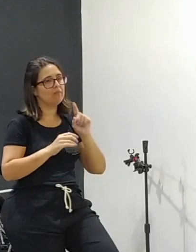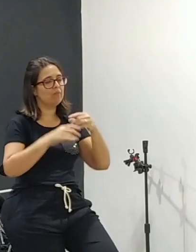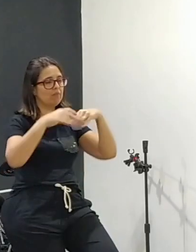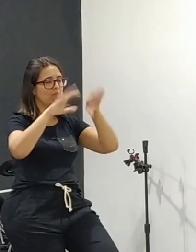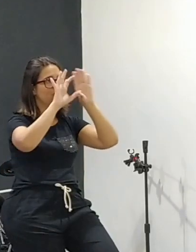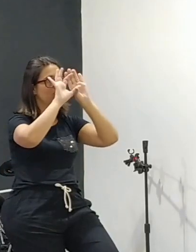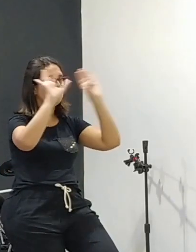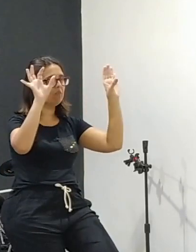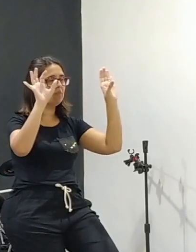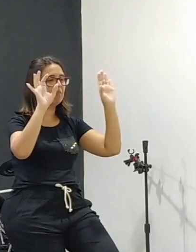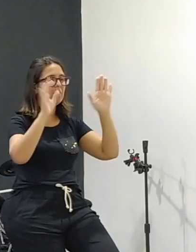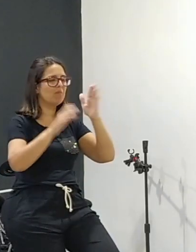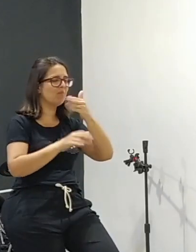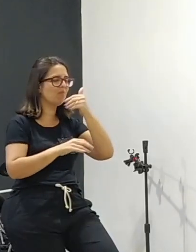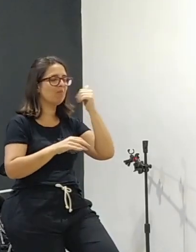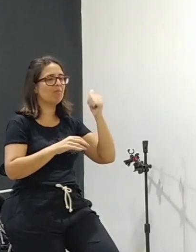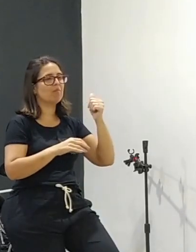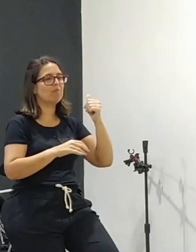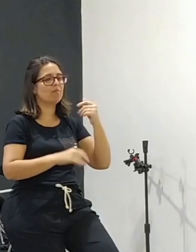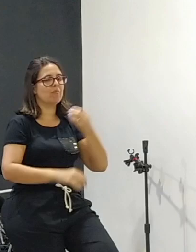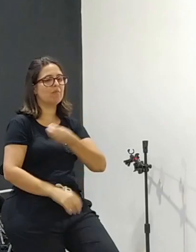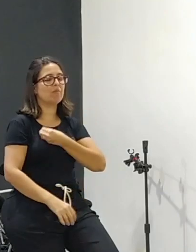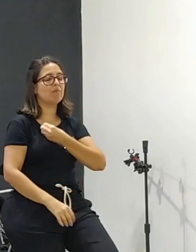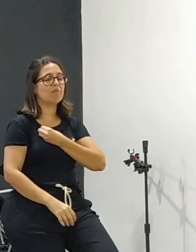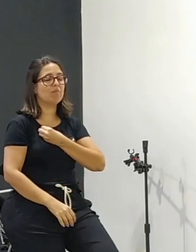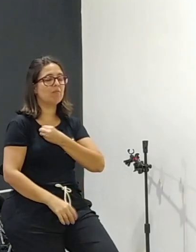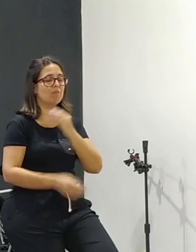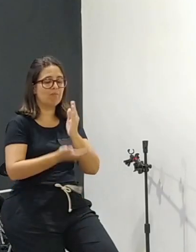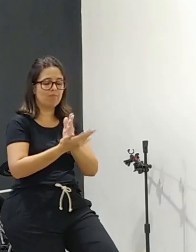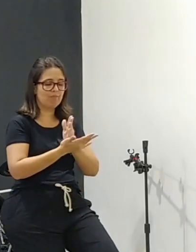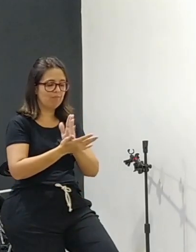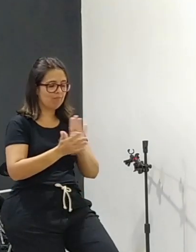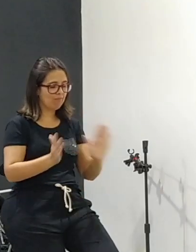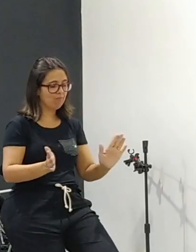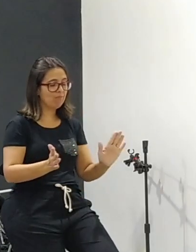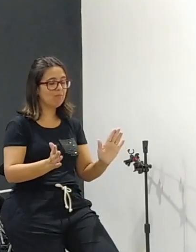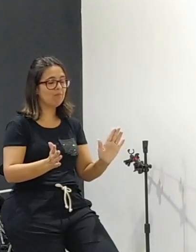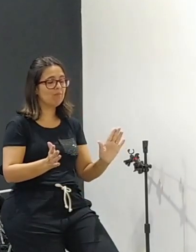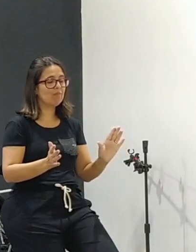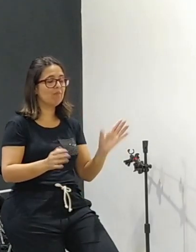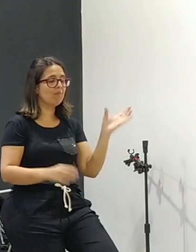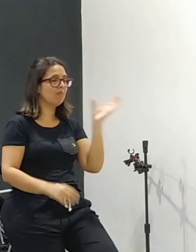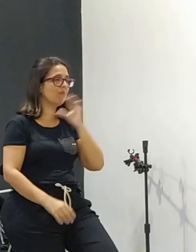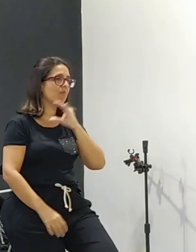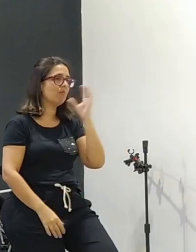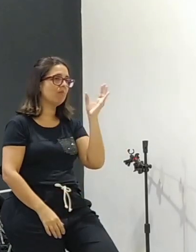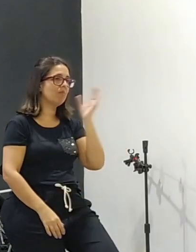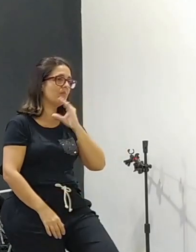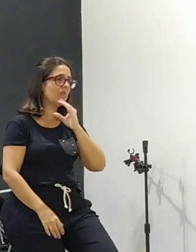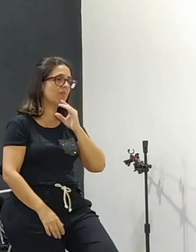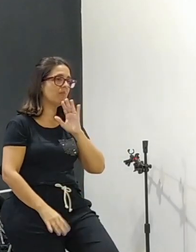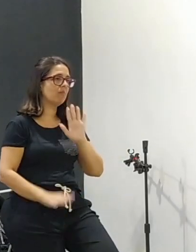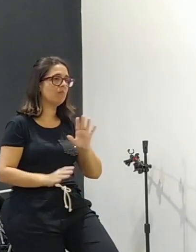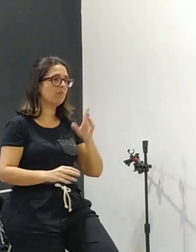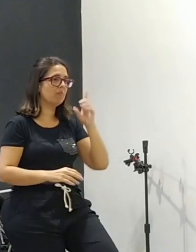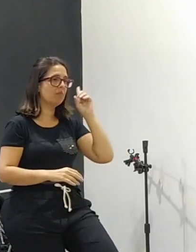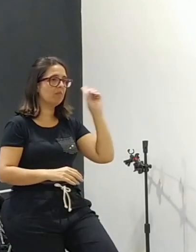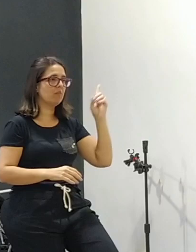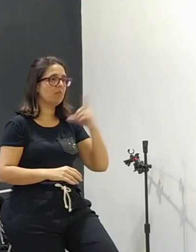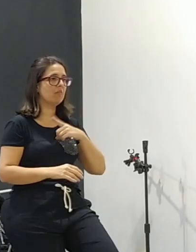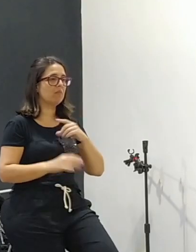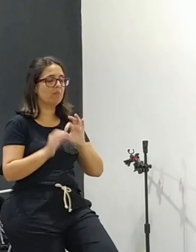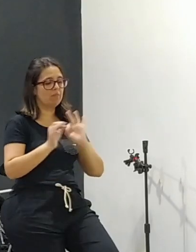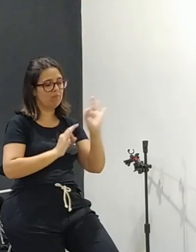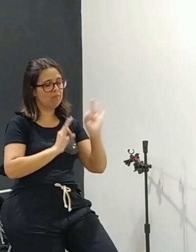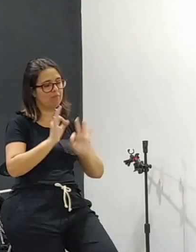algo maior do que essa vida. Essa vida aqui é curta. Essa vida aqui é passageira. Mas aquilo que Deus tem preparado para